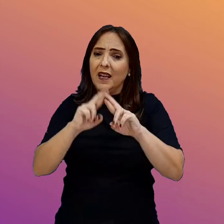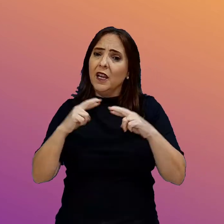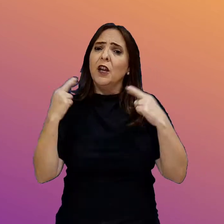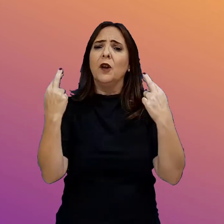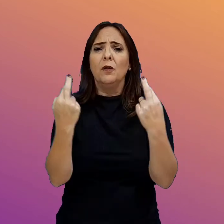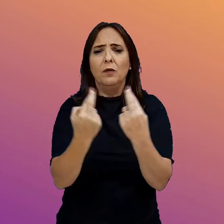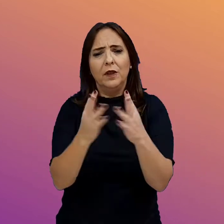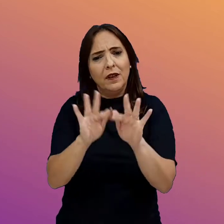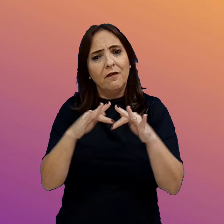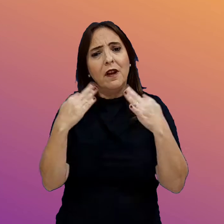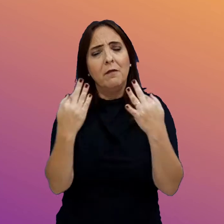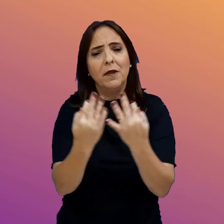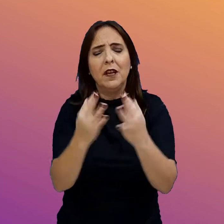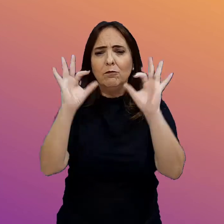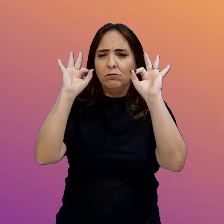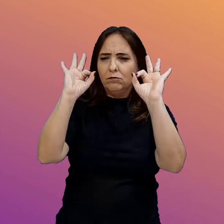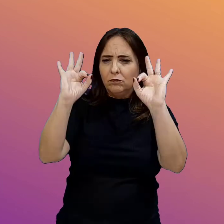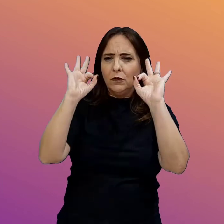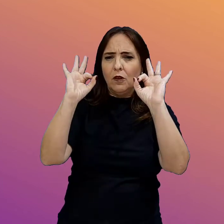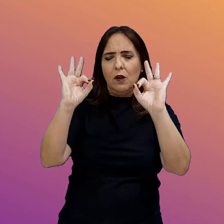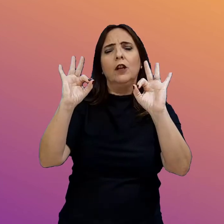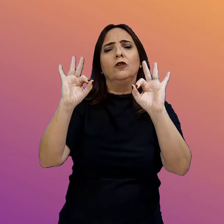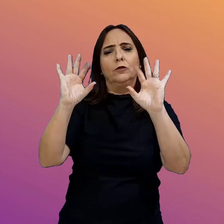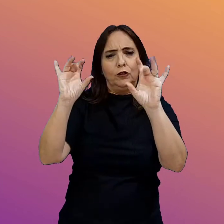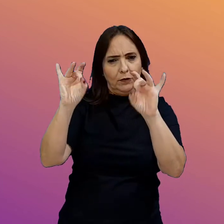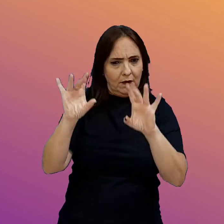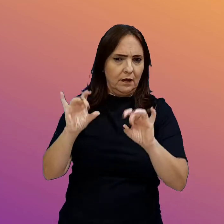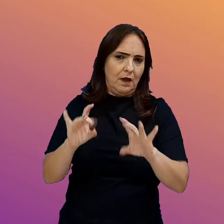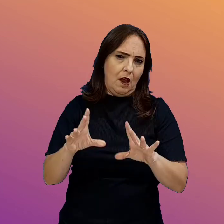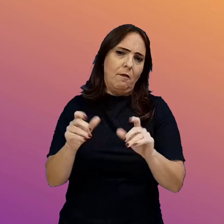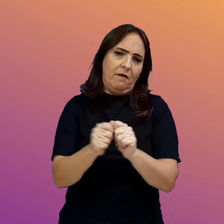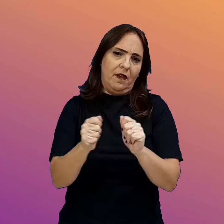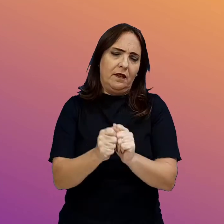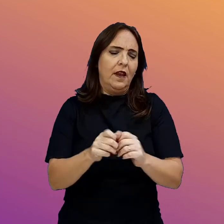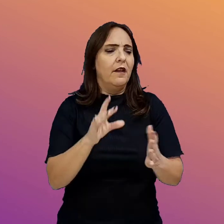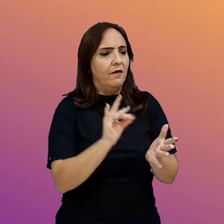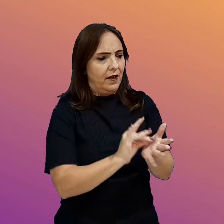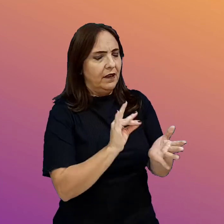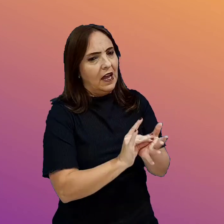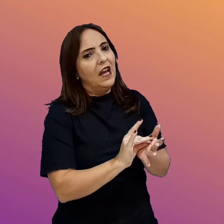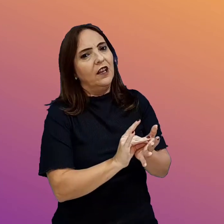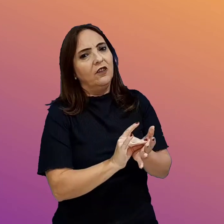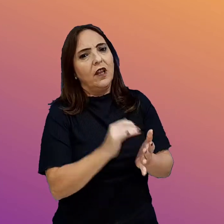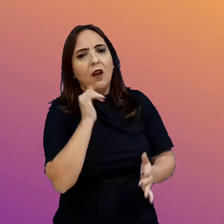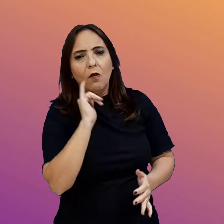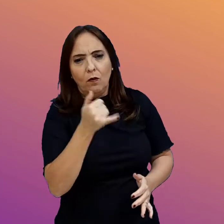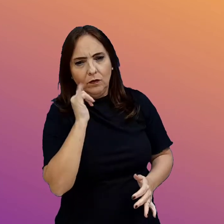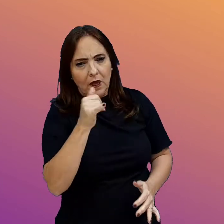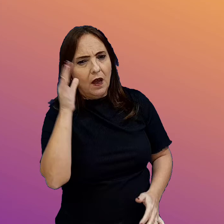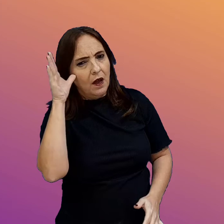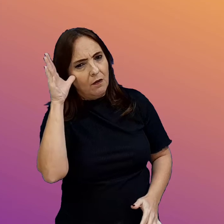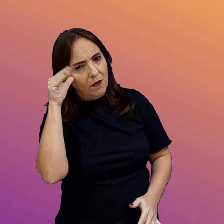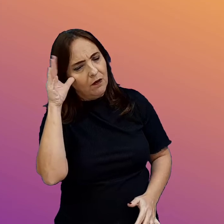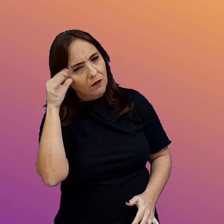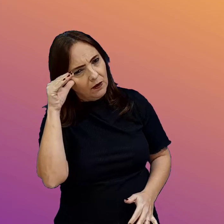mundo, é um excelente momento para fazer isso. Sem dúvida. Deixa eu contar uma curiosidade. A gente,